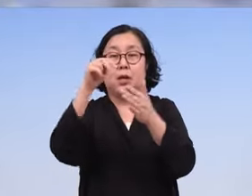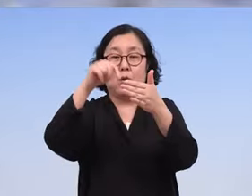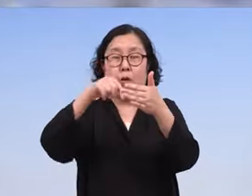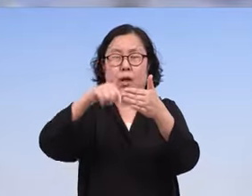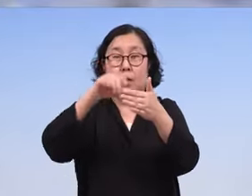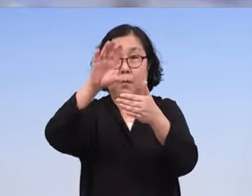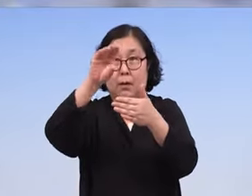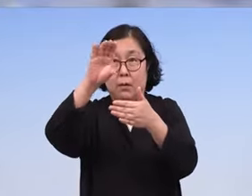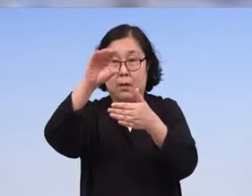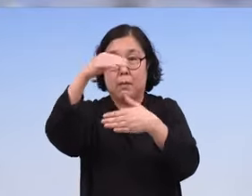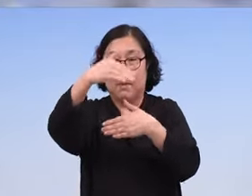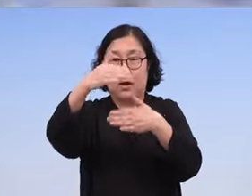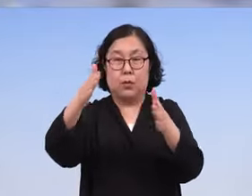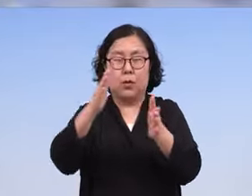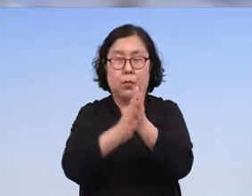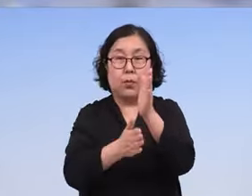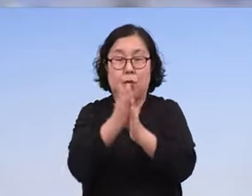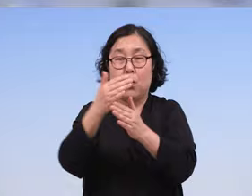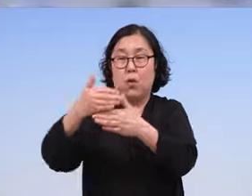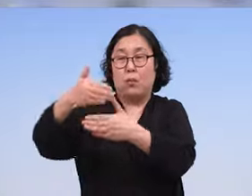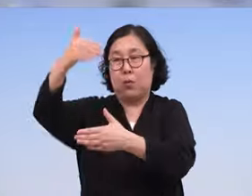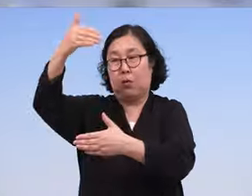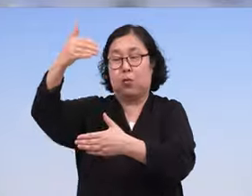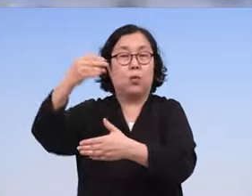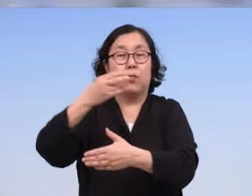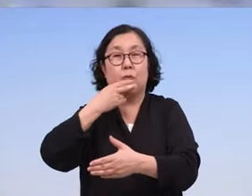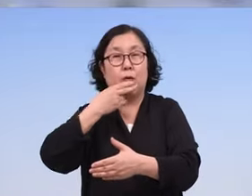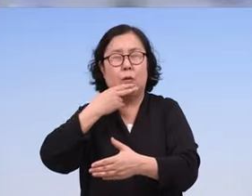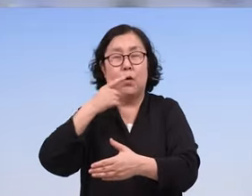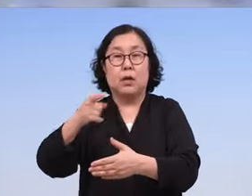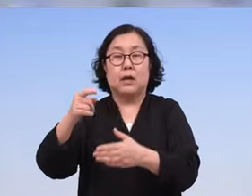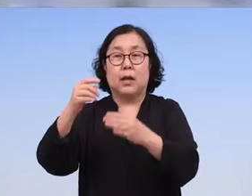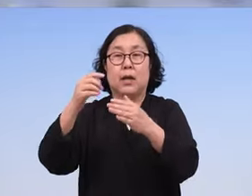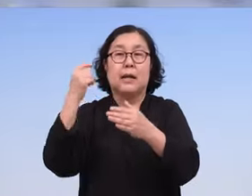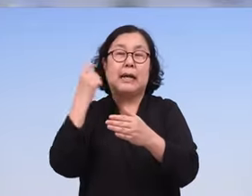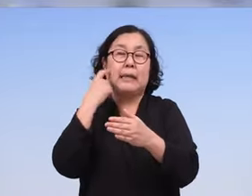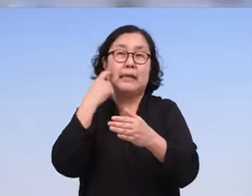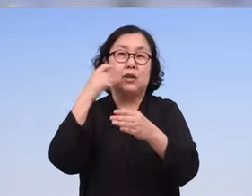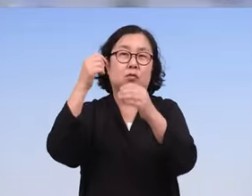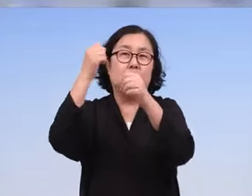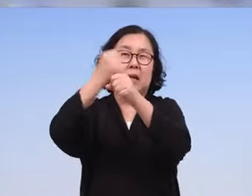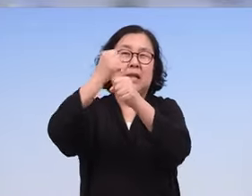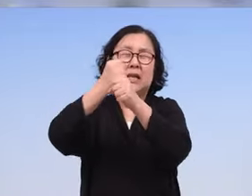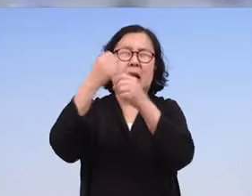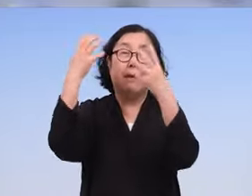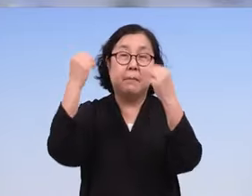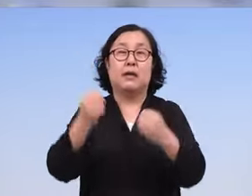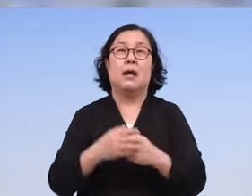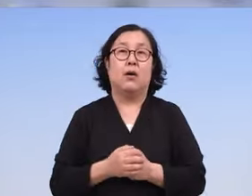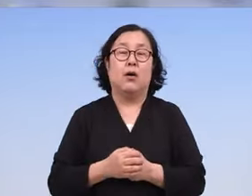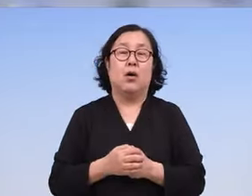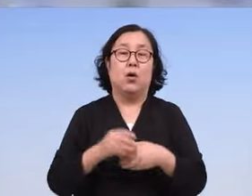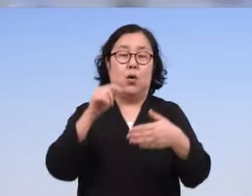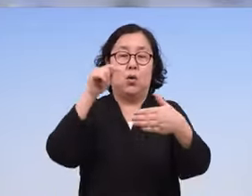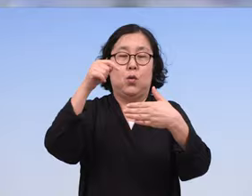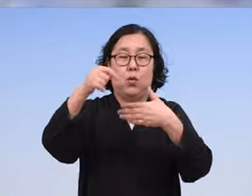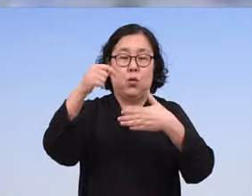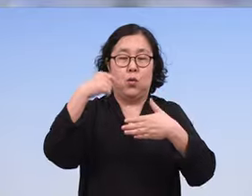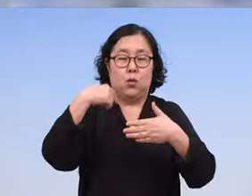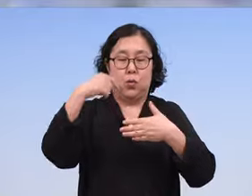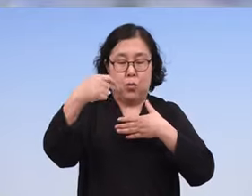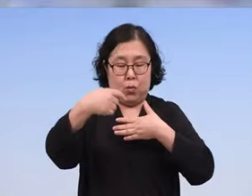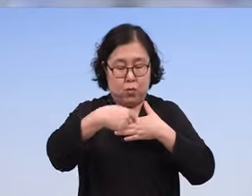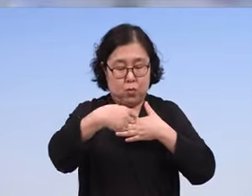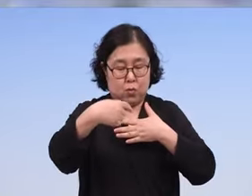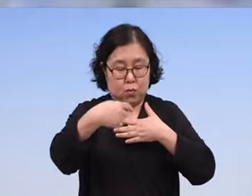것만 호화예요. 어떤 데는 담도 없고 벽도 없고. 그 왜 그렇습니까? 눈에 보이는